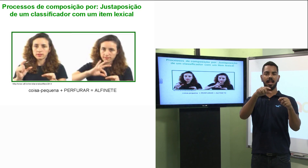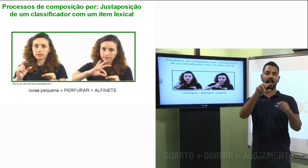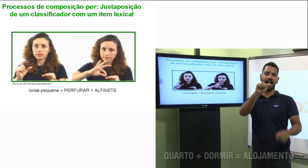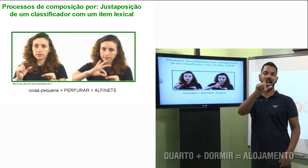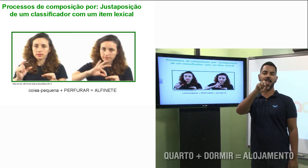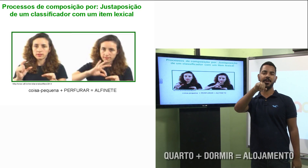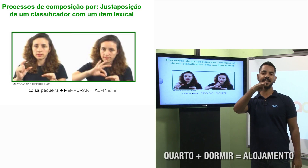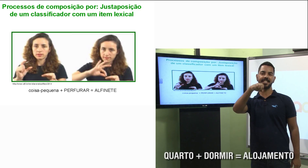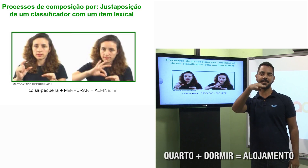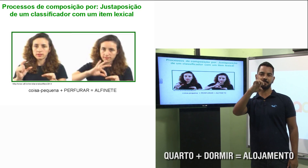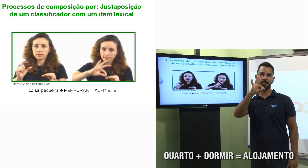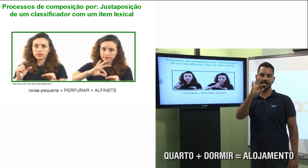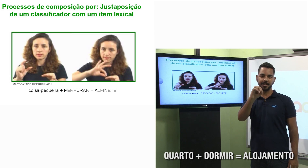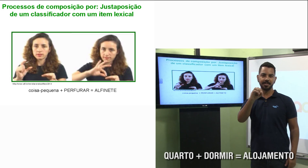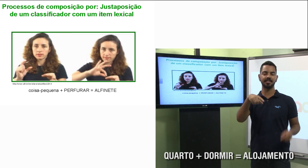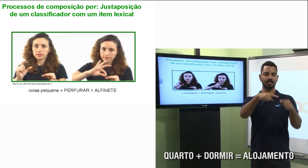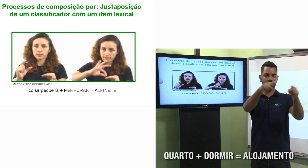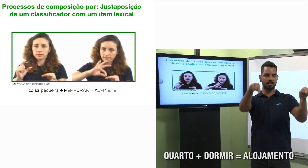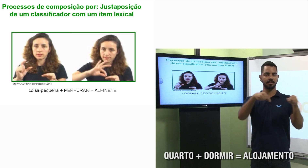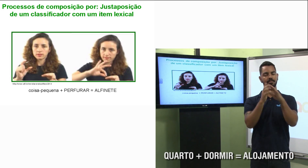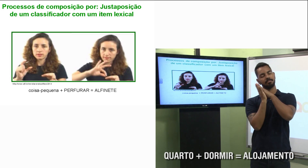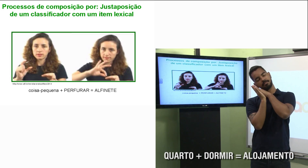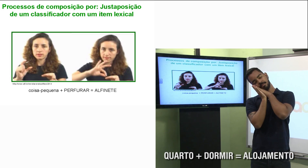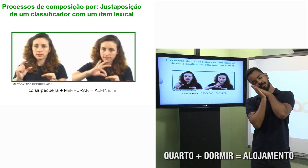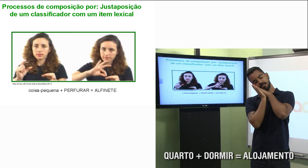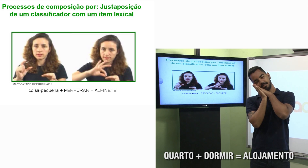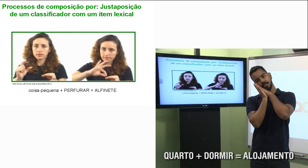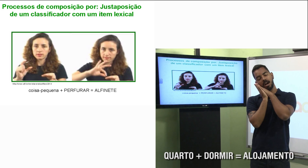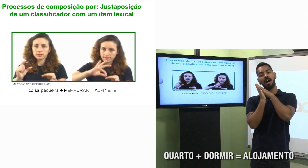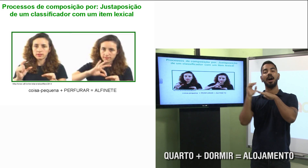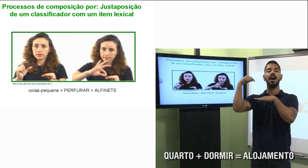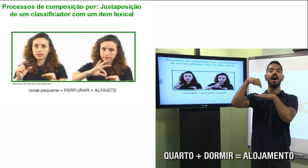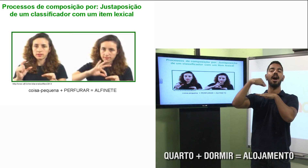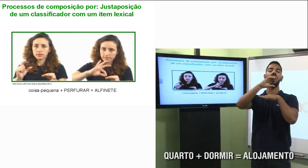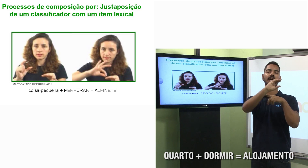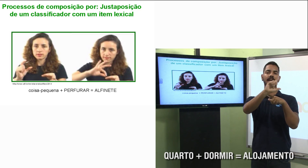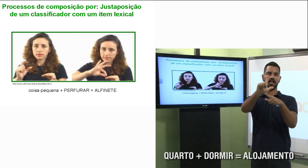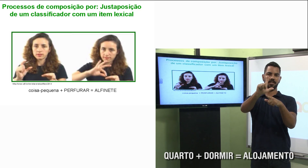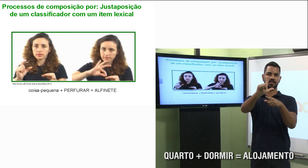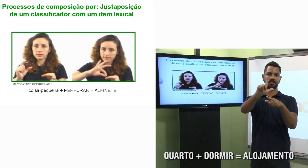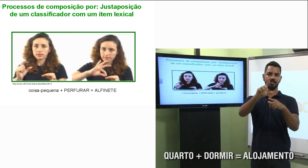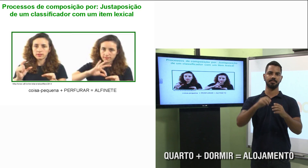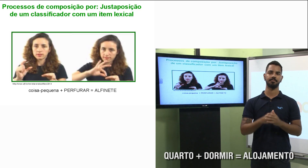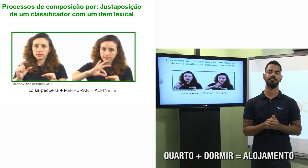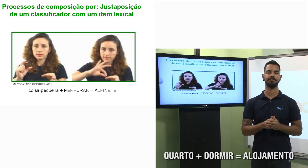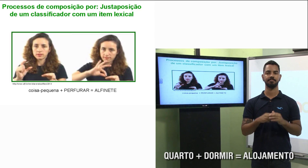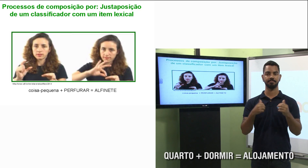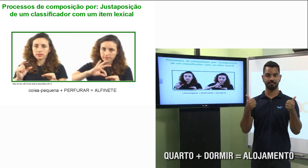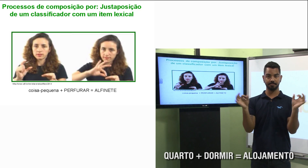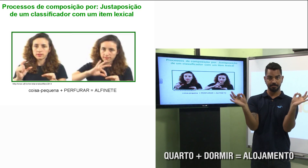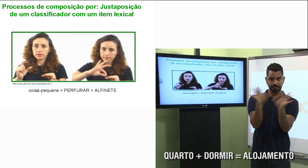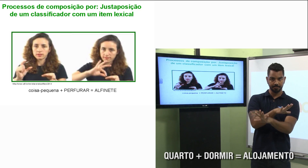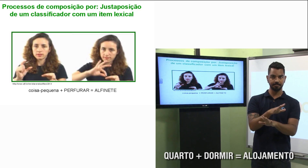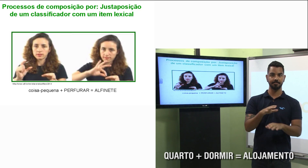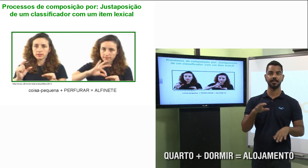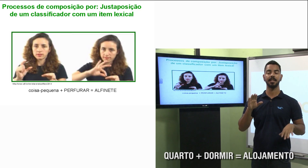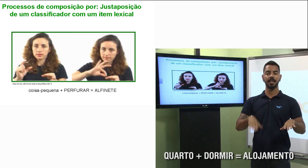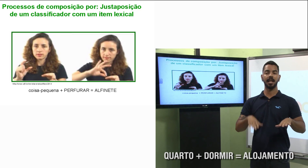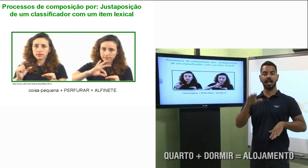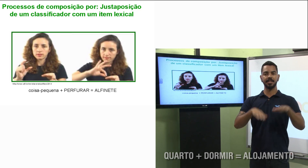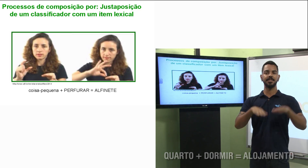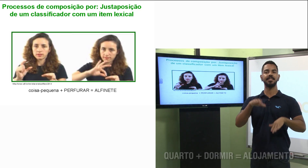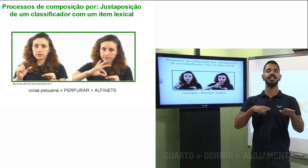Por último, para exemplificar um caso de justaposição da datilologia da palavra em português